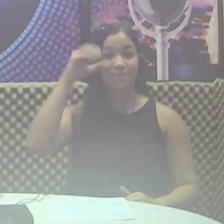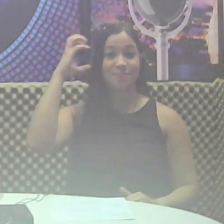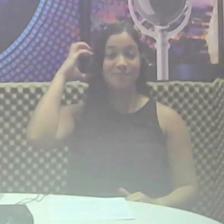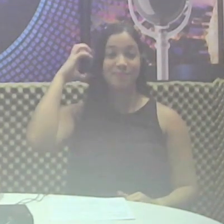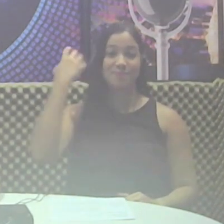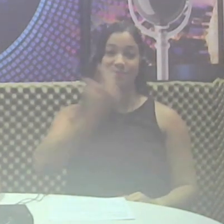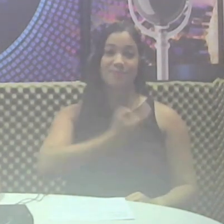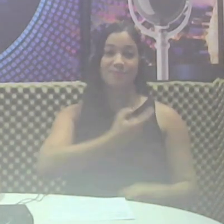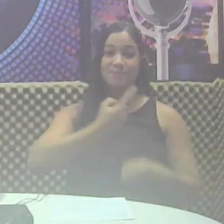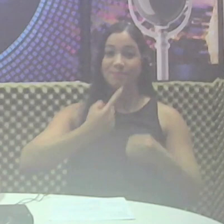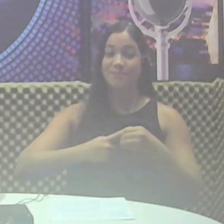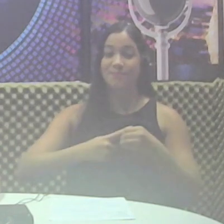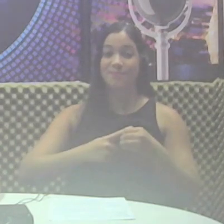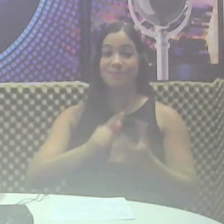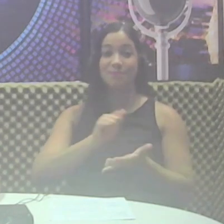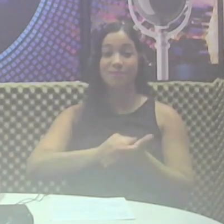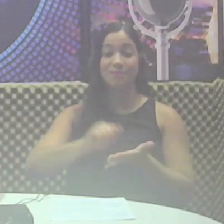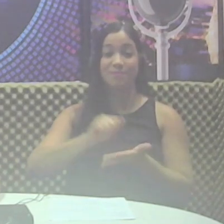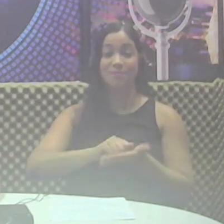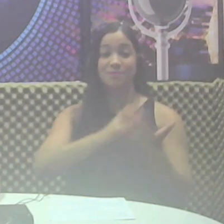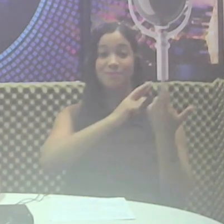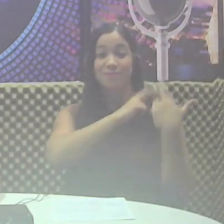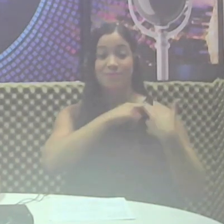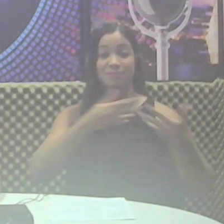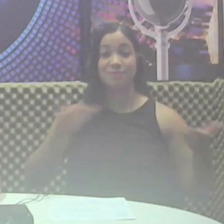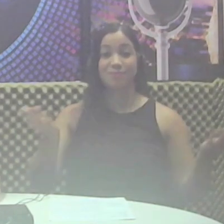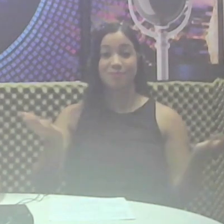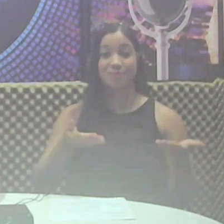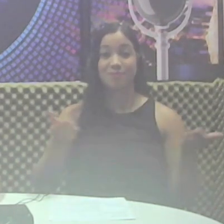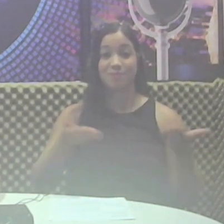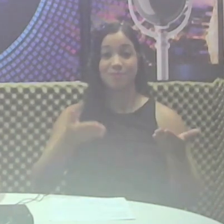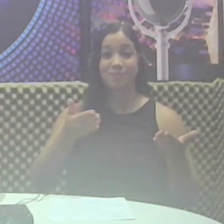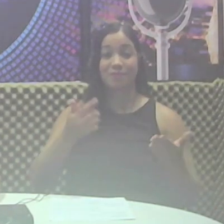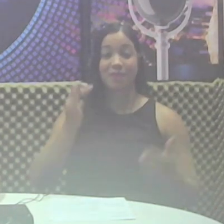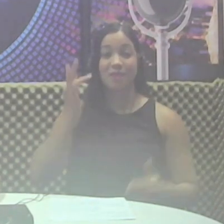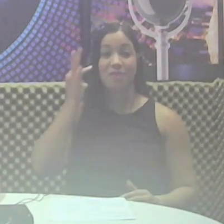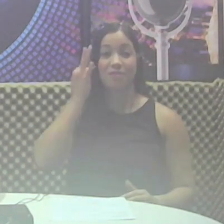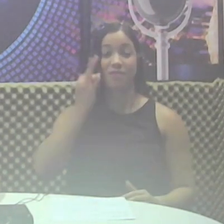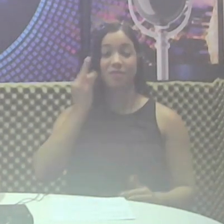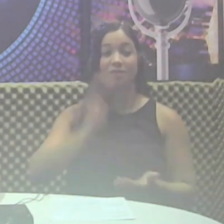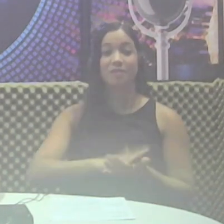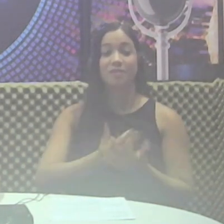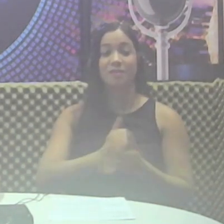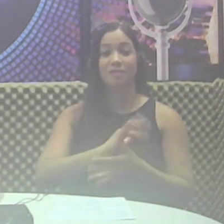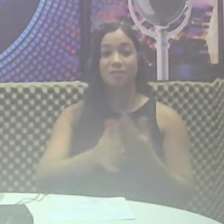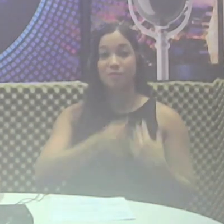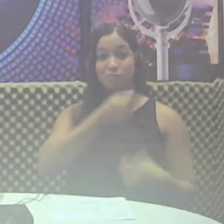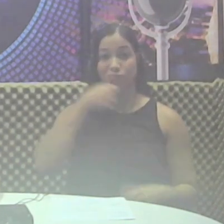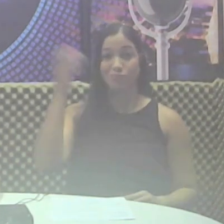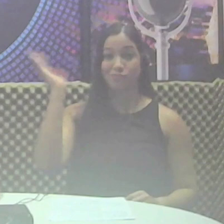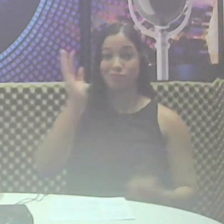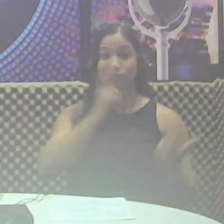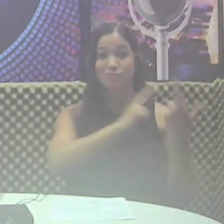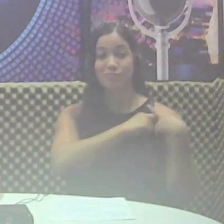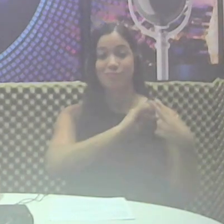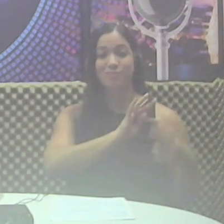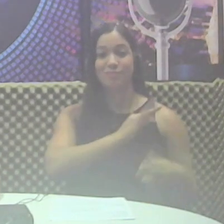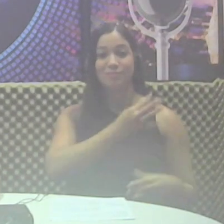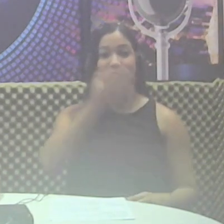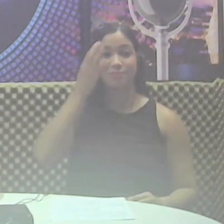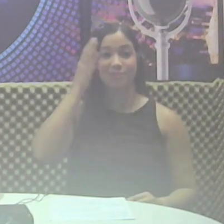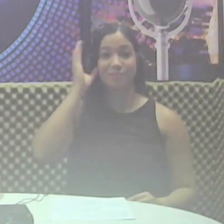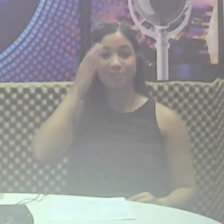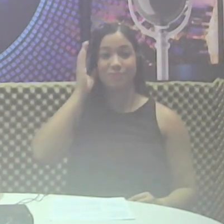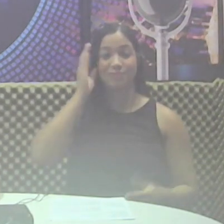audiência. Rádio Nossa Cidade. Jornalista responsável pela edição, Fernando Cássio. Tradução em Libras, Amanda Valentim. Responsável